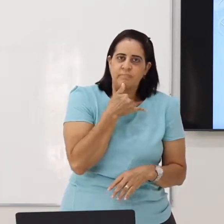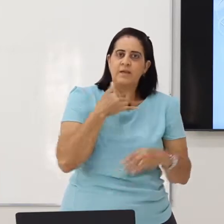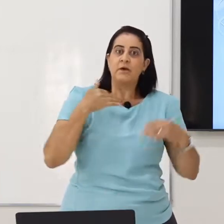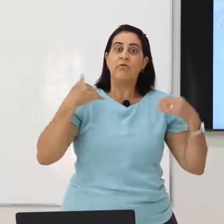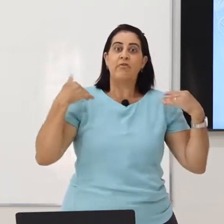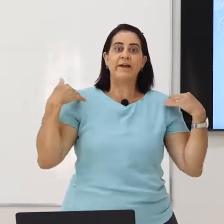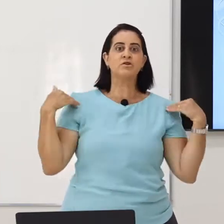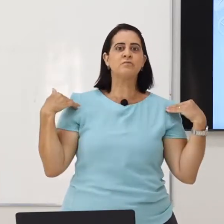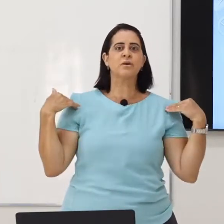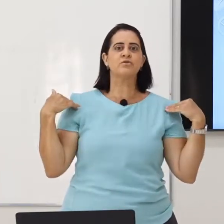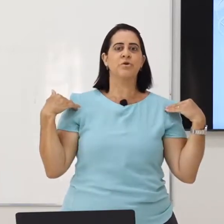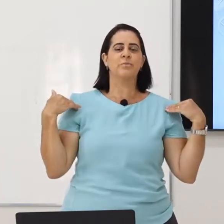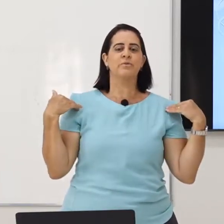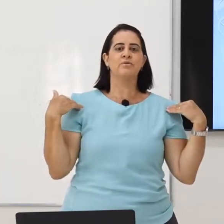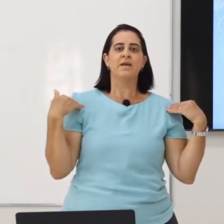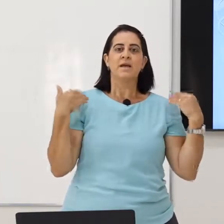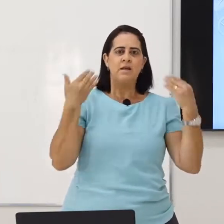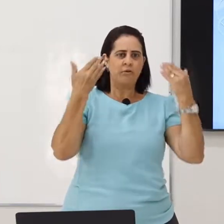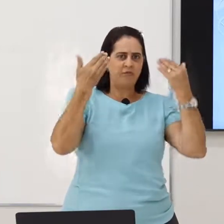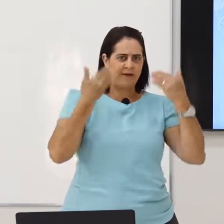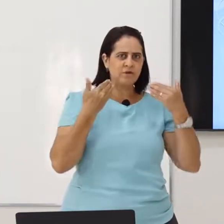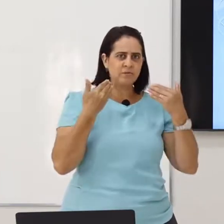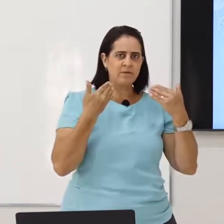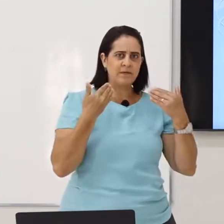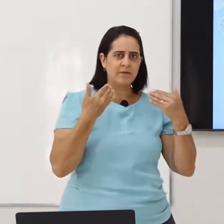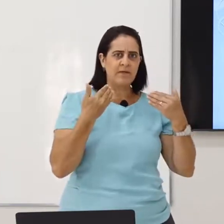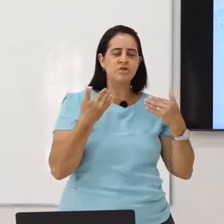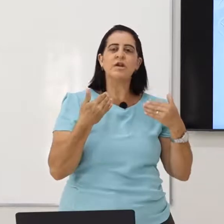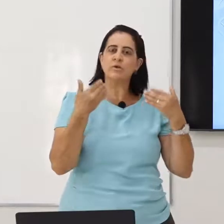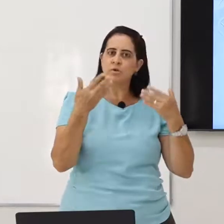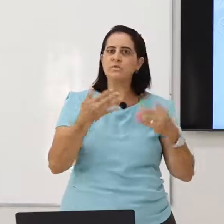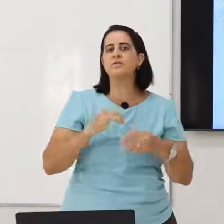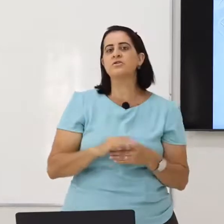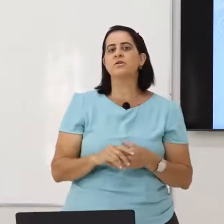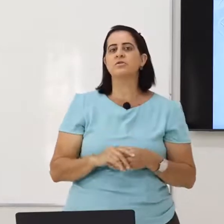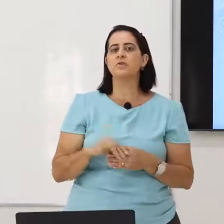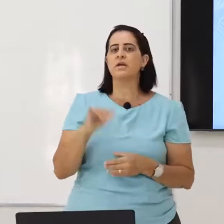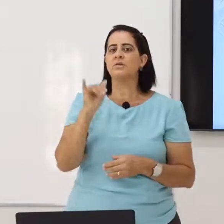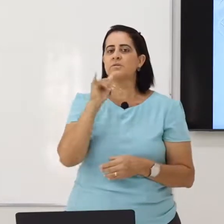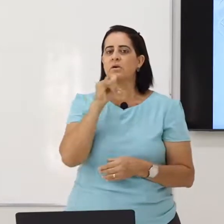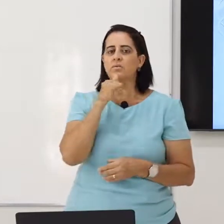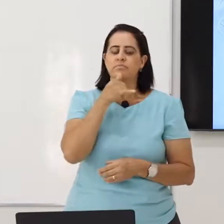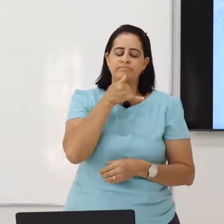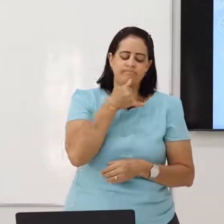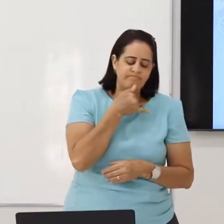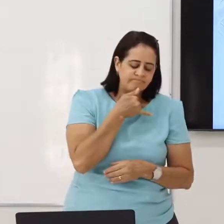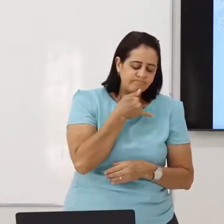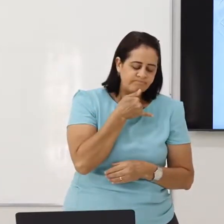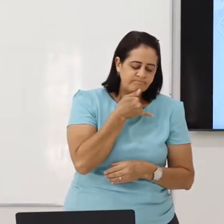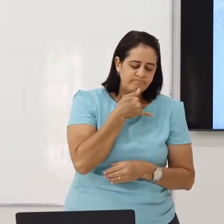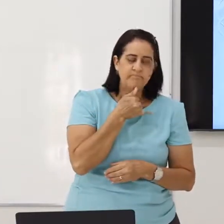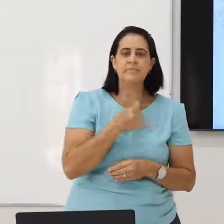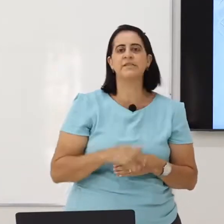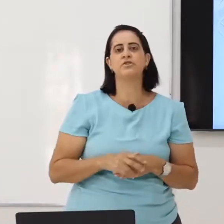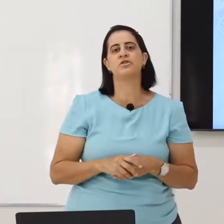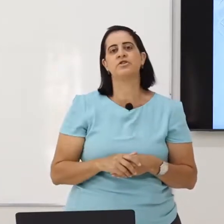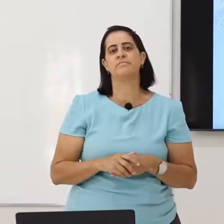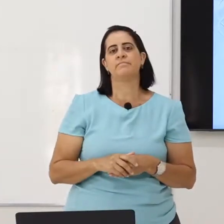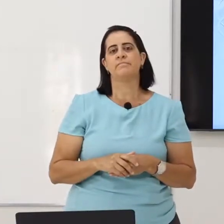eu fecho os meus ombros e eu fecho o meu semblante, eu dou o sentido de que eu estou triste.